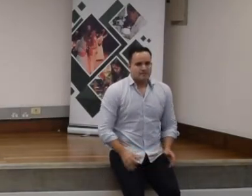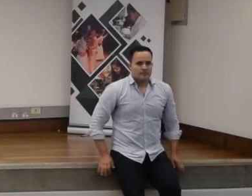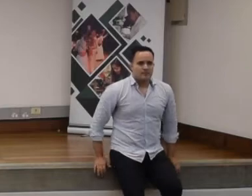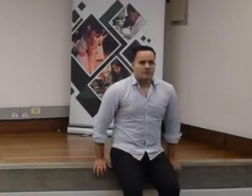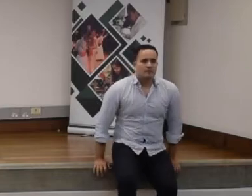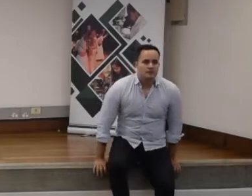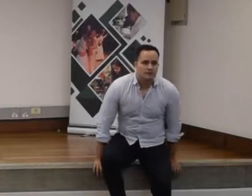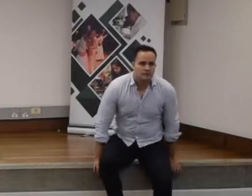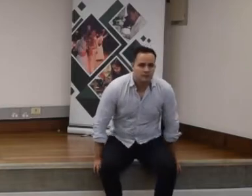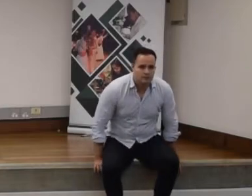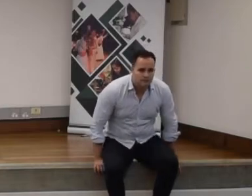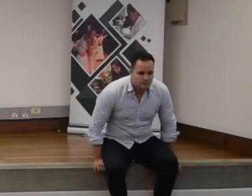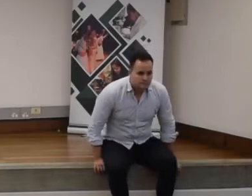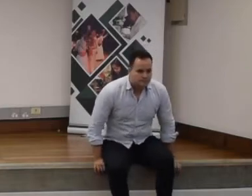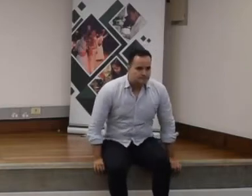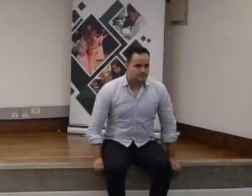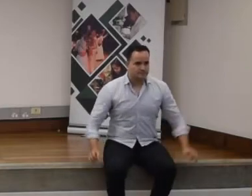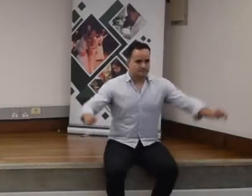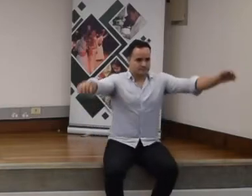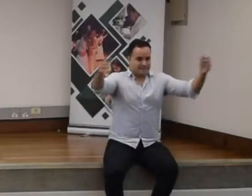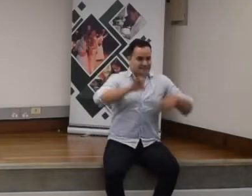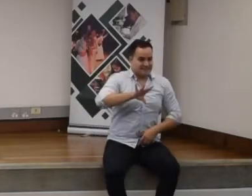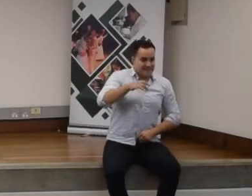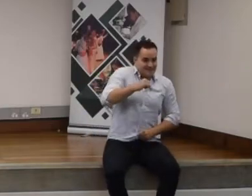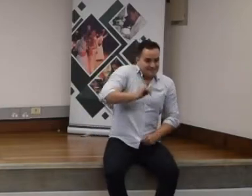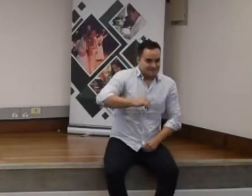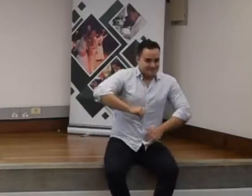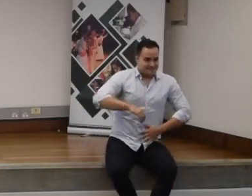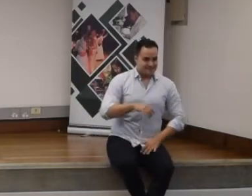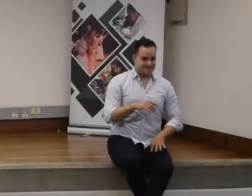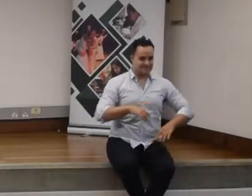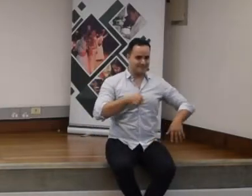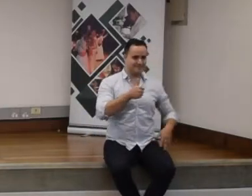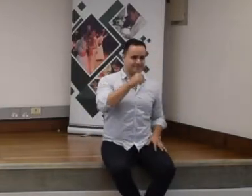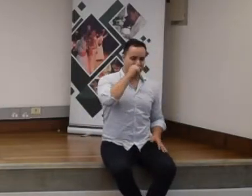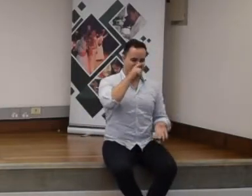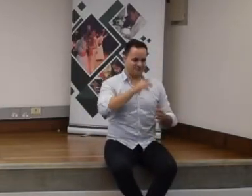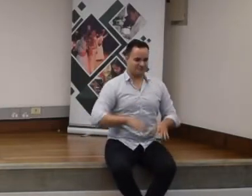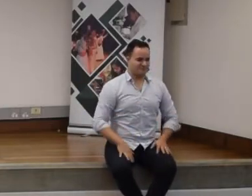En el año 2018 la Fundación Lumina emprendió el